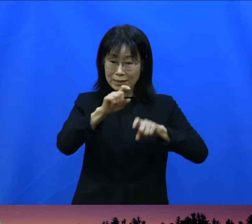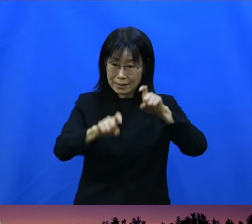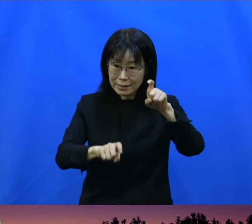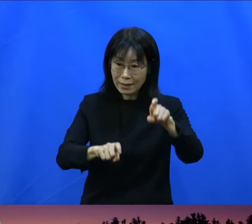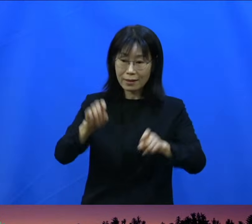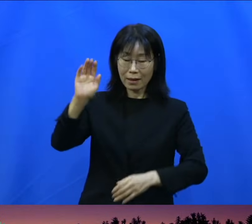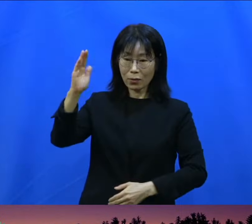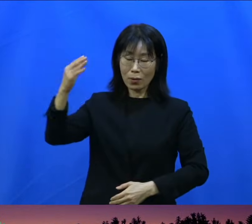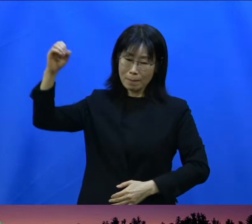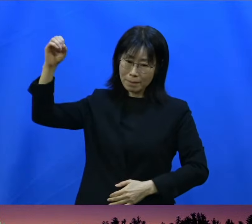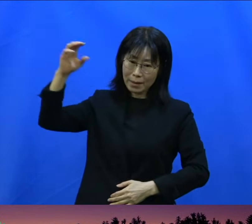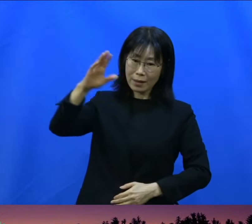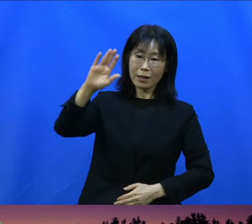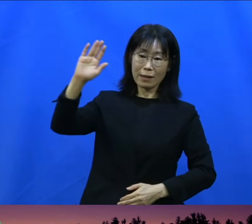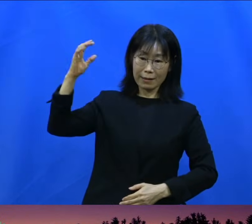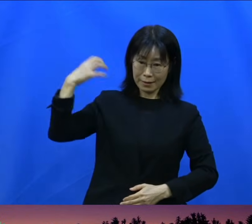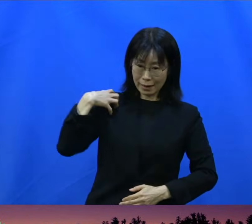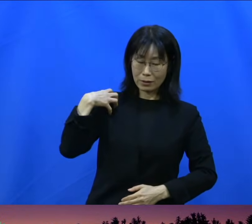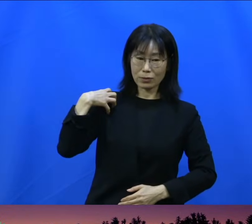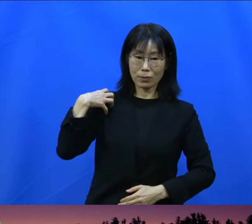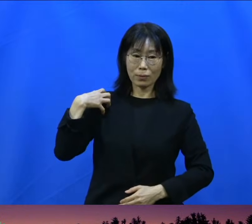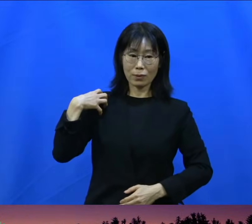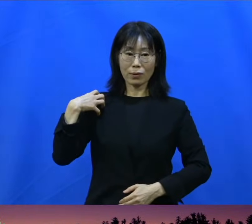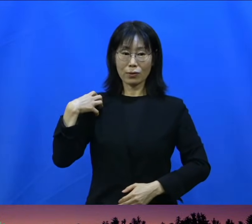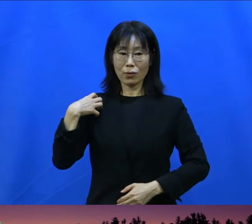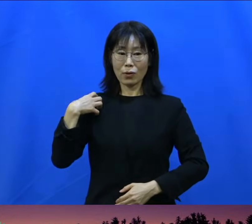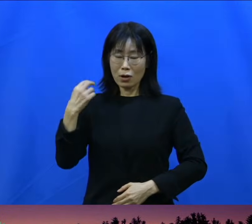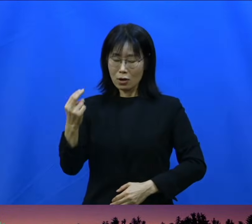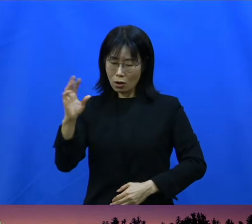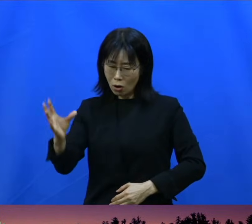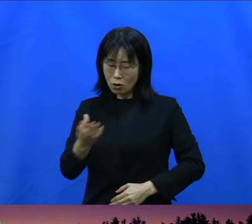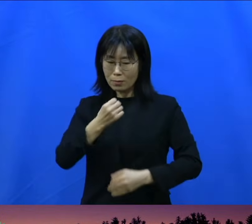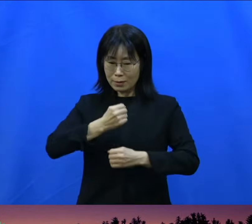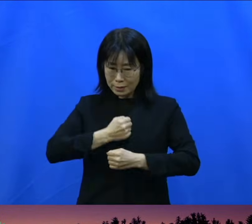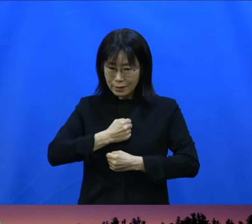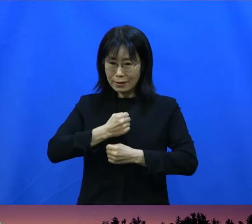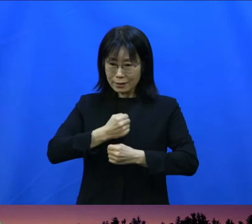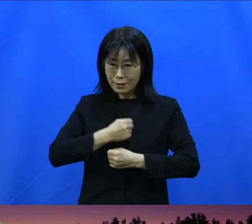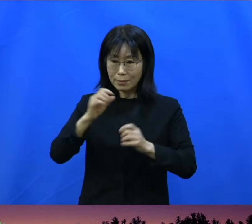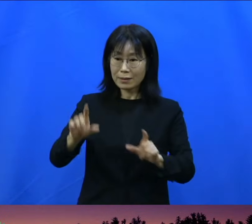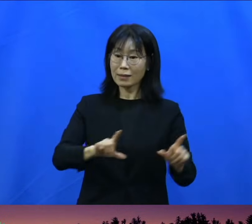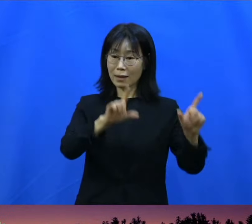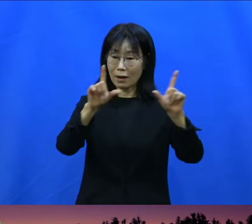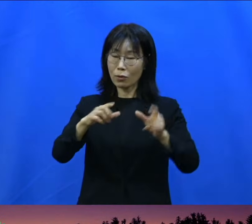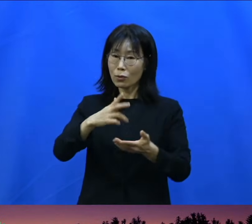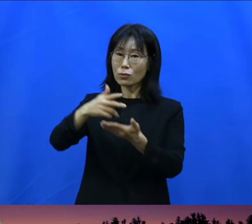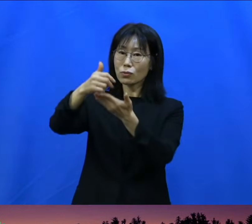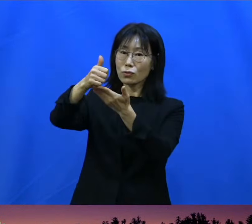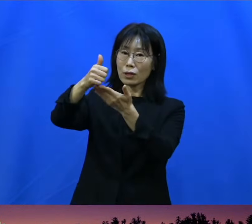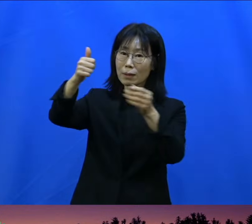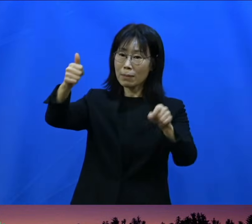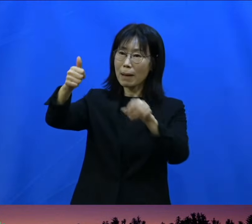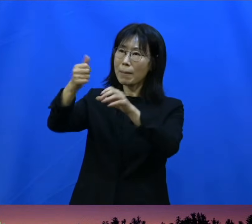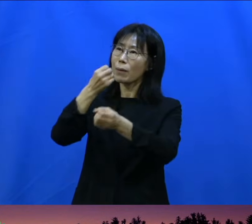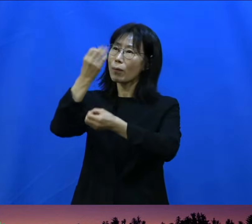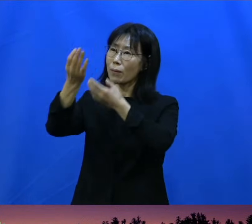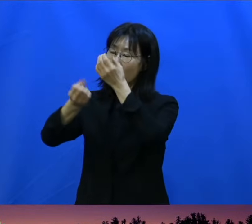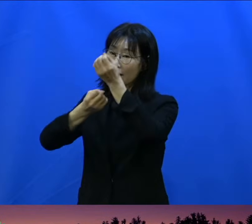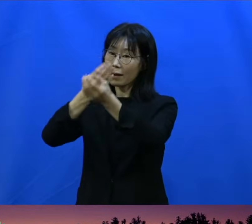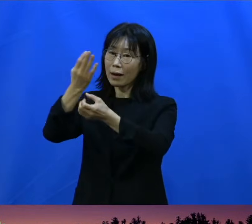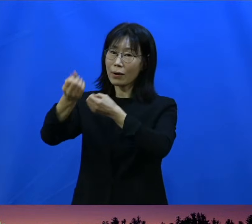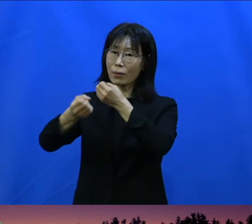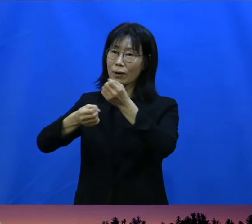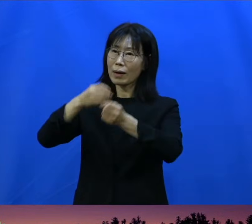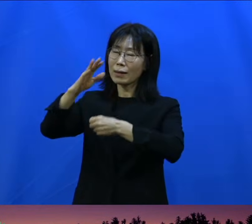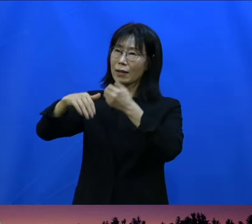빛된 삶, 거룩을 생명처럼 붙들고 작은 죄라도 주님 앞에 고백하고